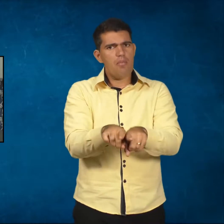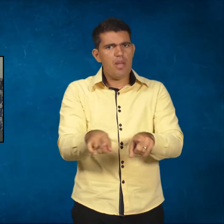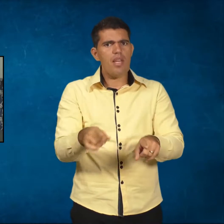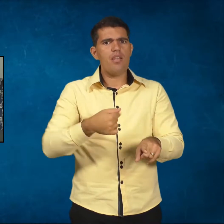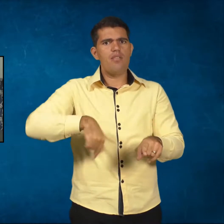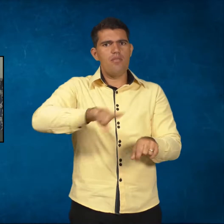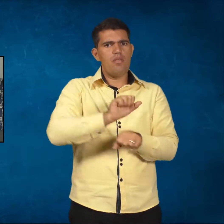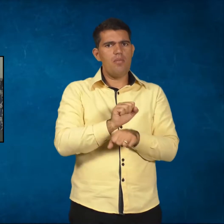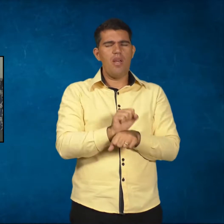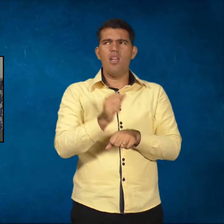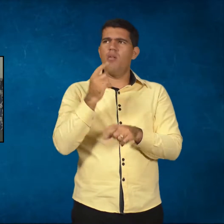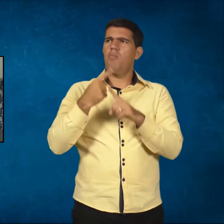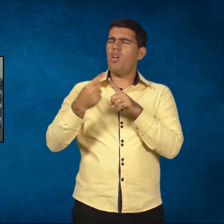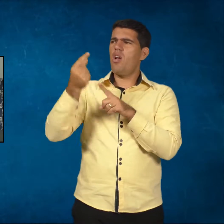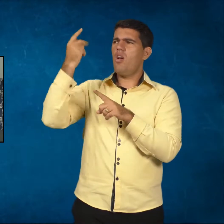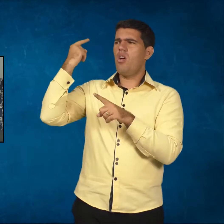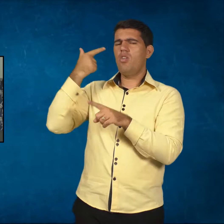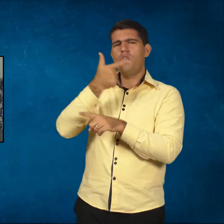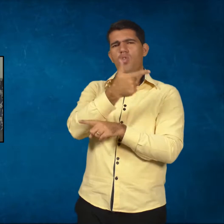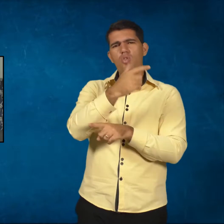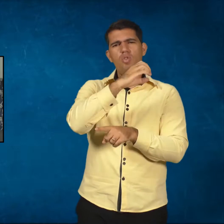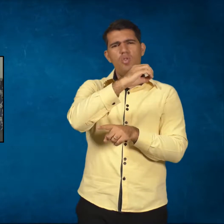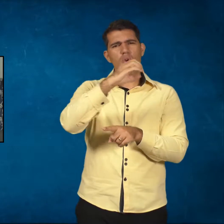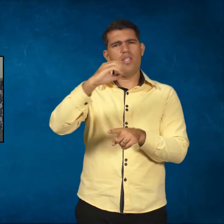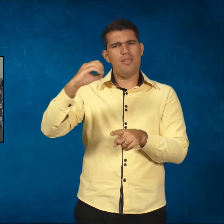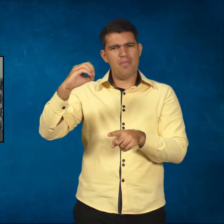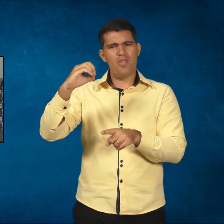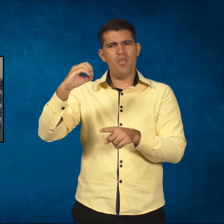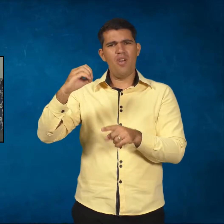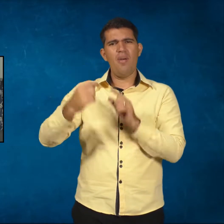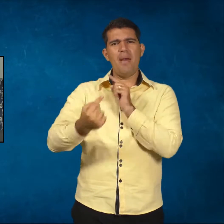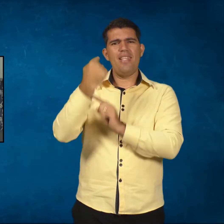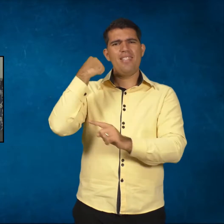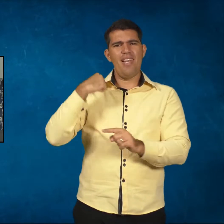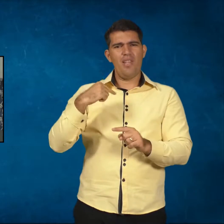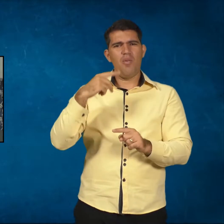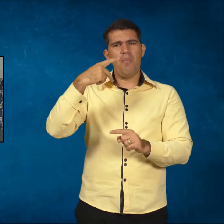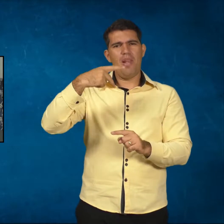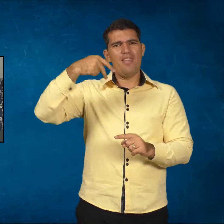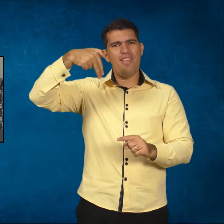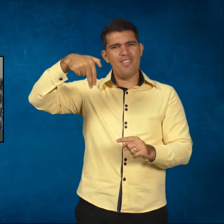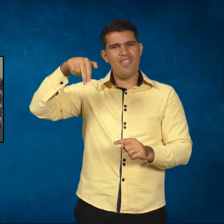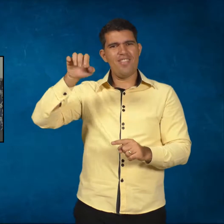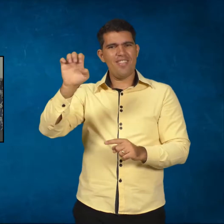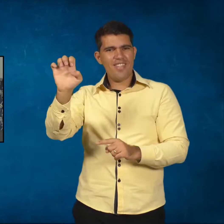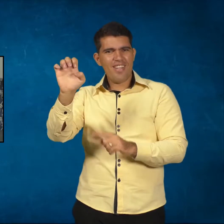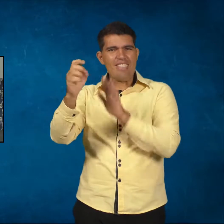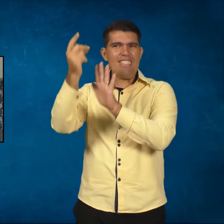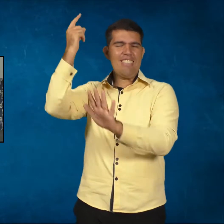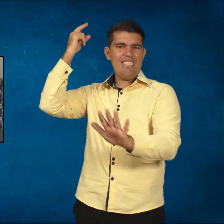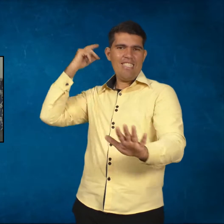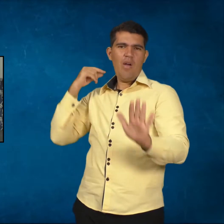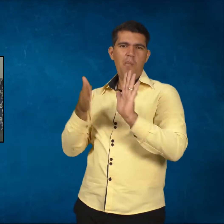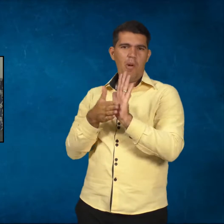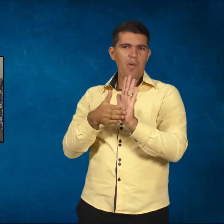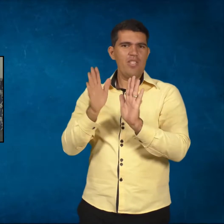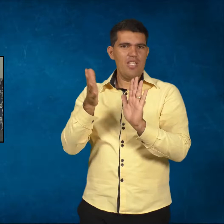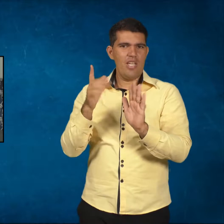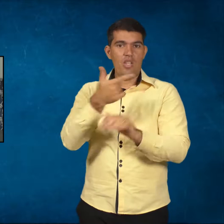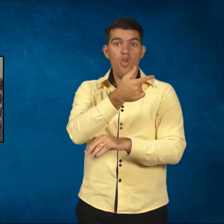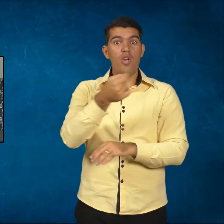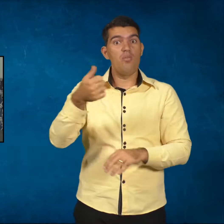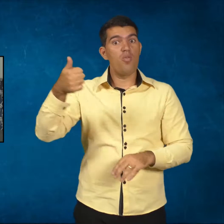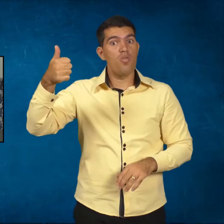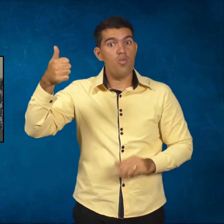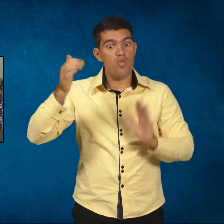desde 2001, do antigo Plano Nacional de Educação com essa proposta. 2001, as diretrizes